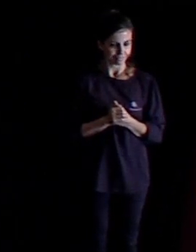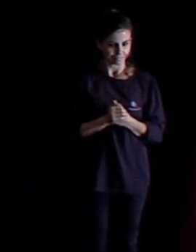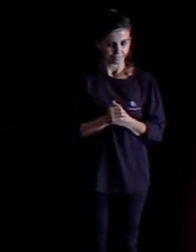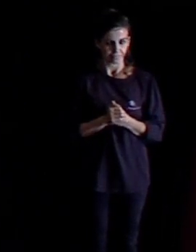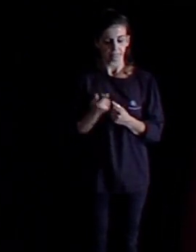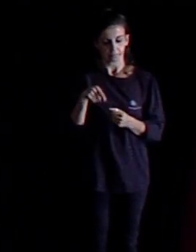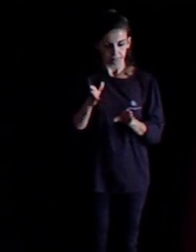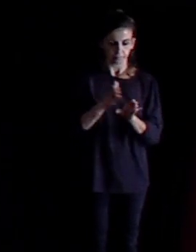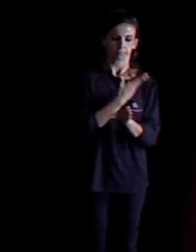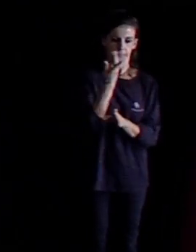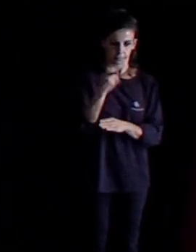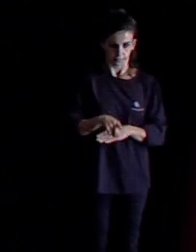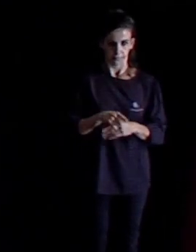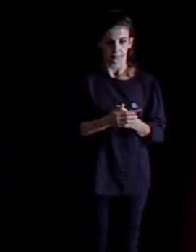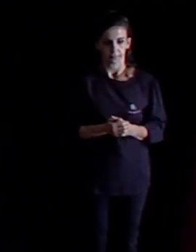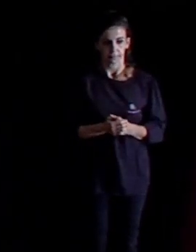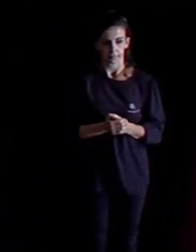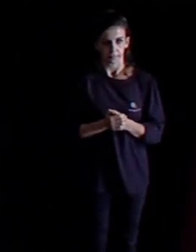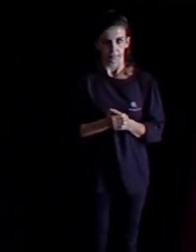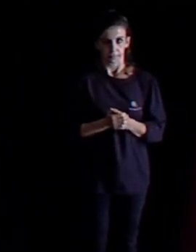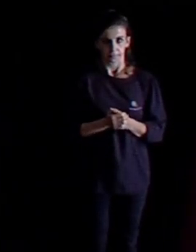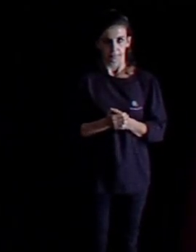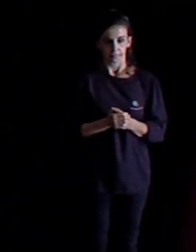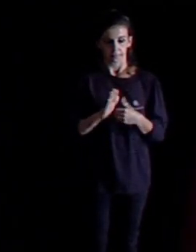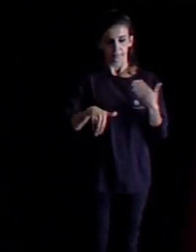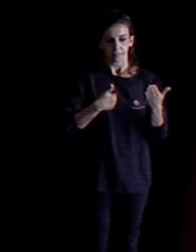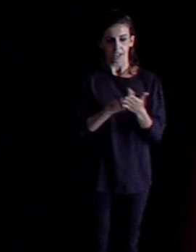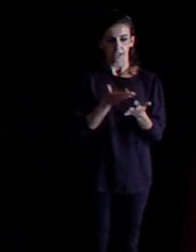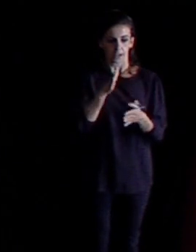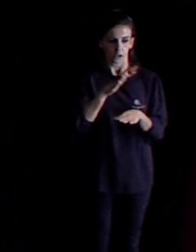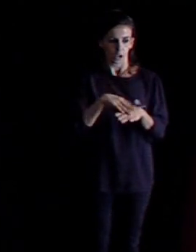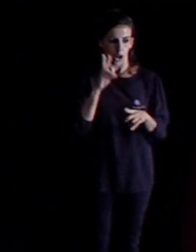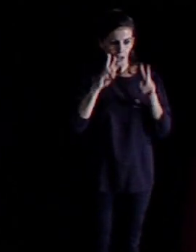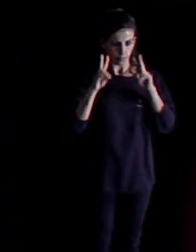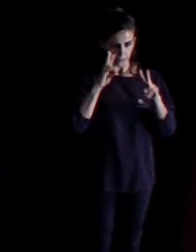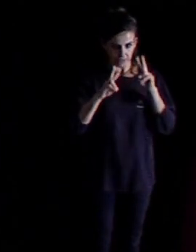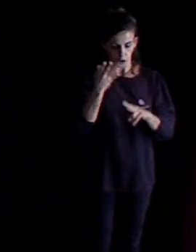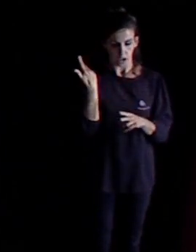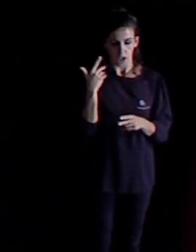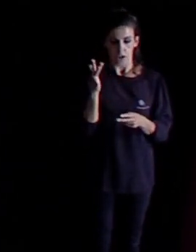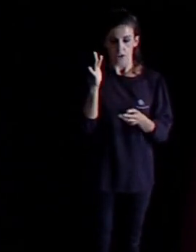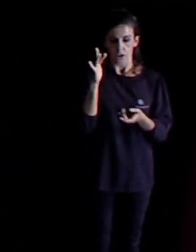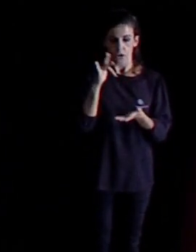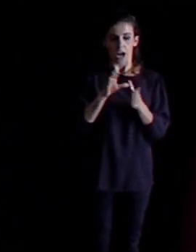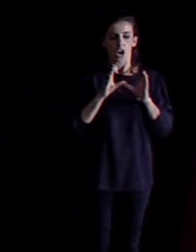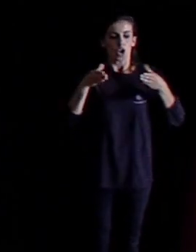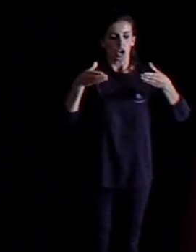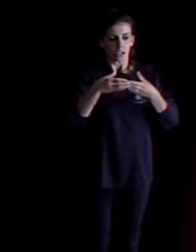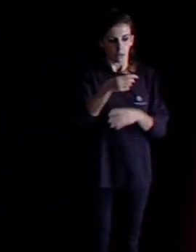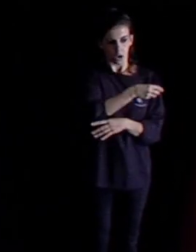Y me voy a pasar esto. Hasta los espectadores. Y voy ya al colectivo